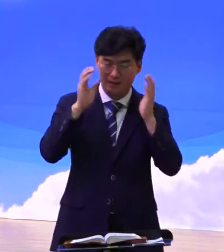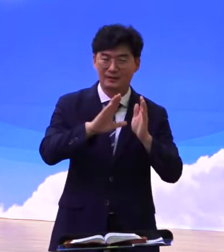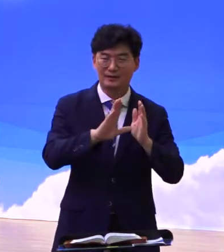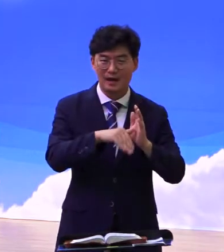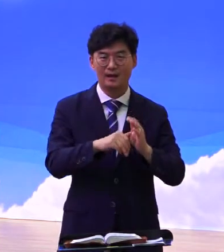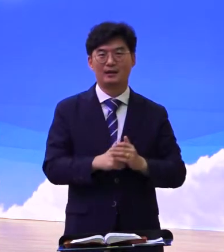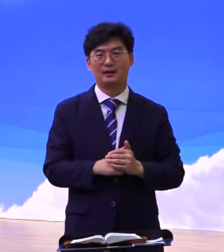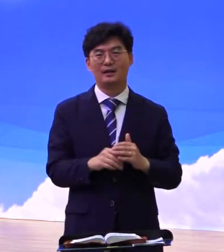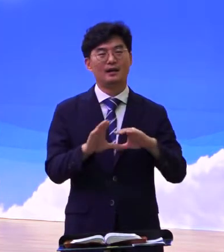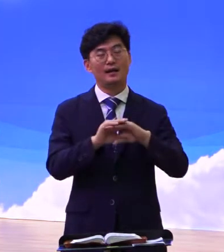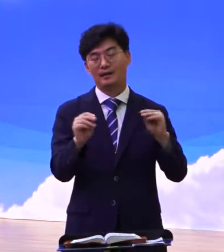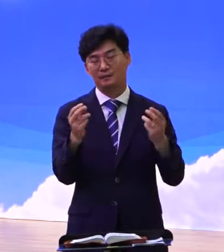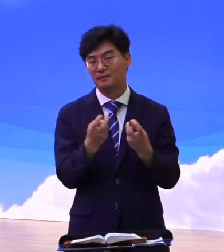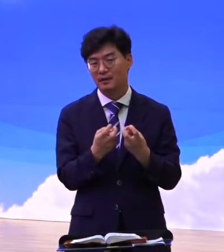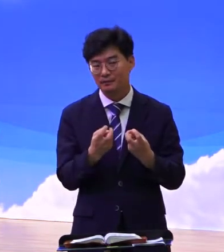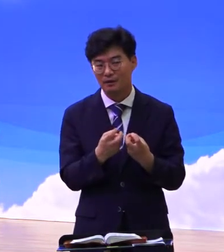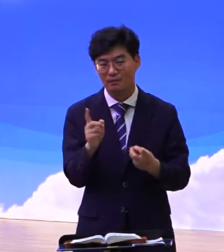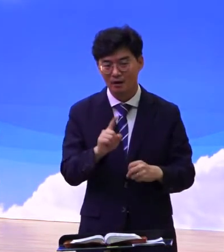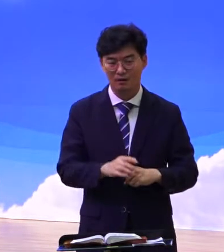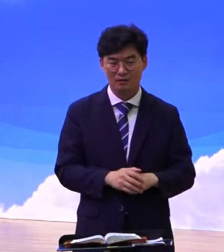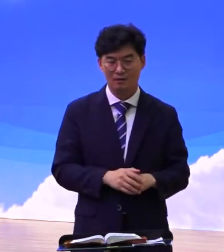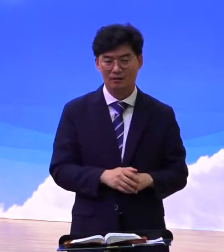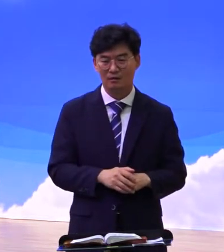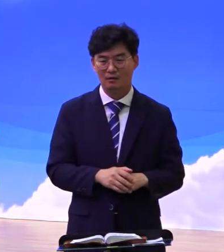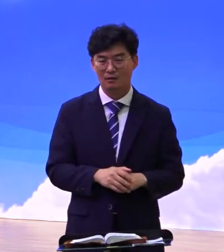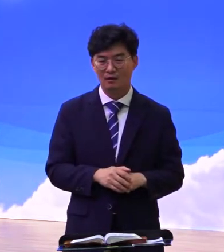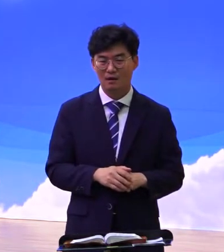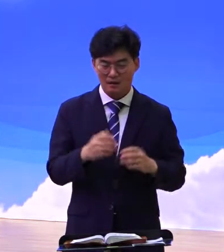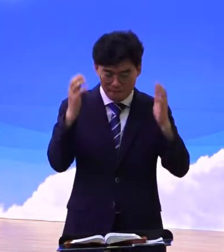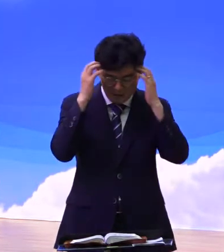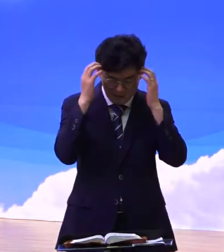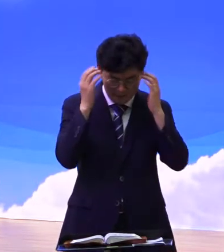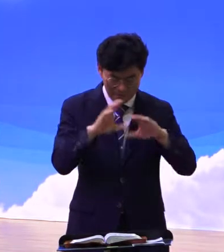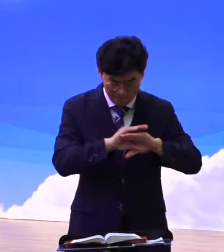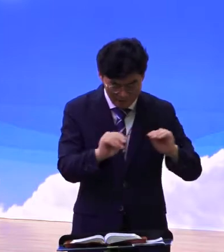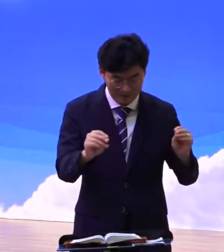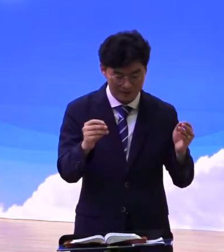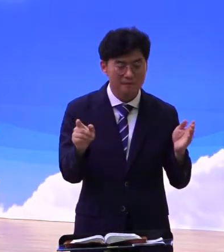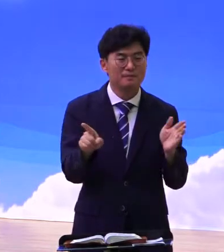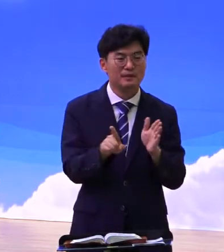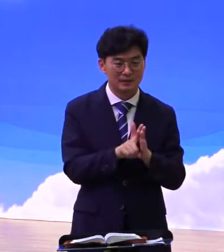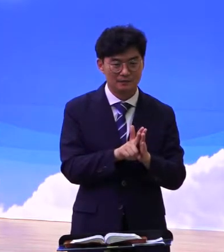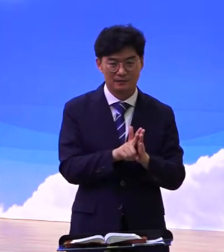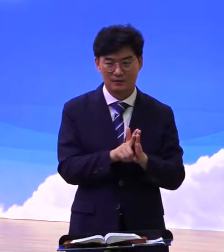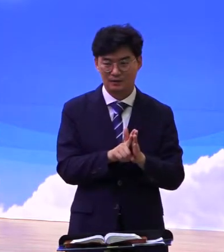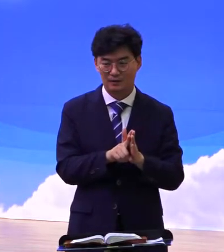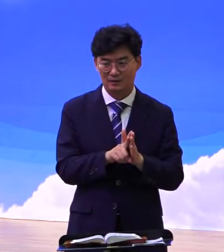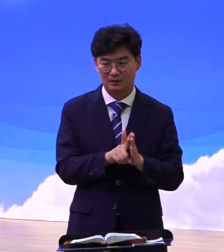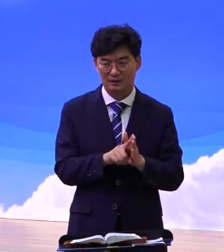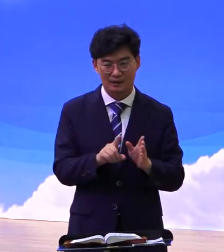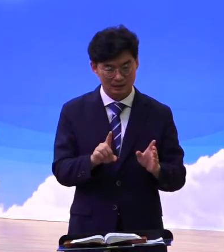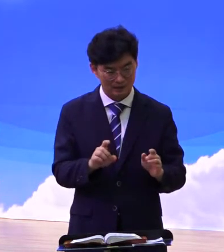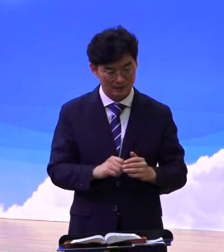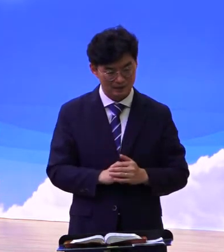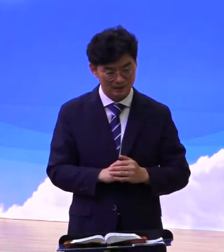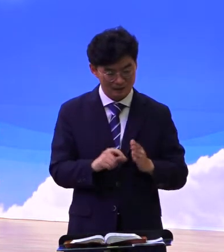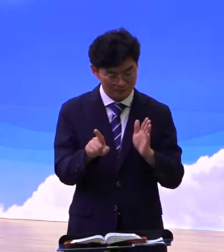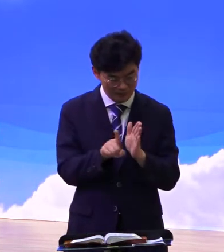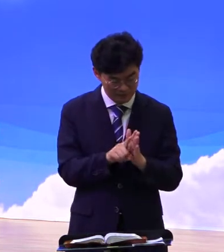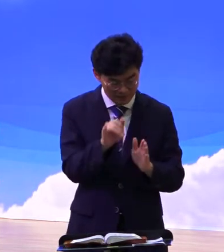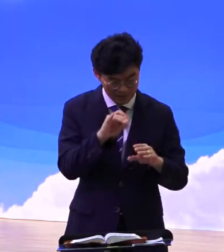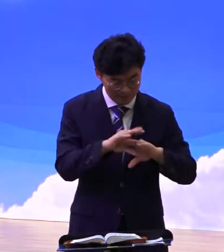길을 찾는 것이 믿음이 아니라 그 고통스러운 현실 속에서 하나님의 진리는